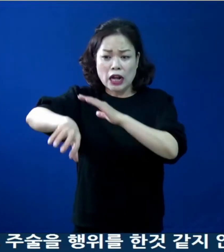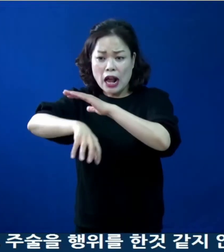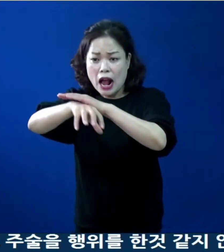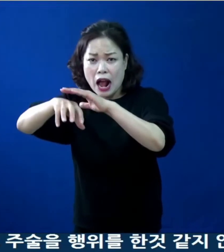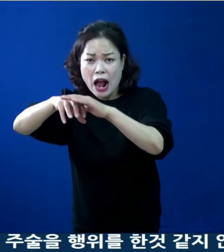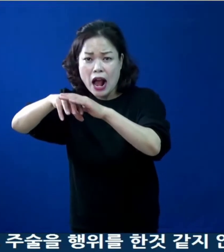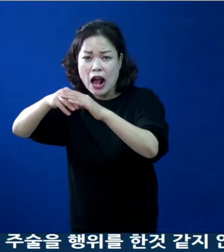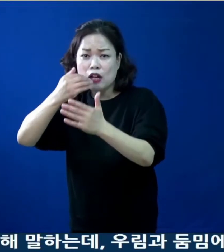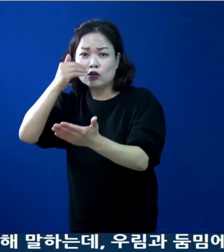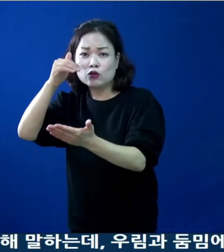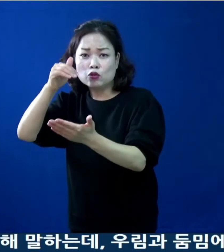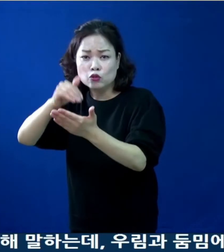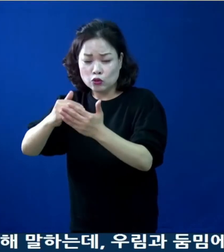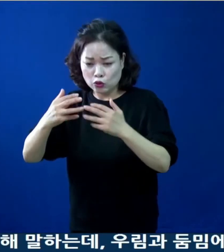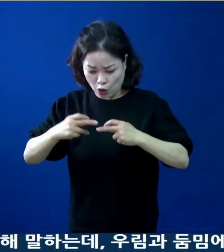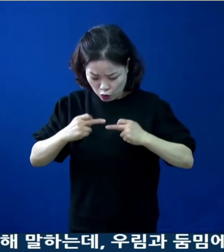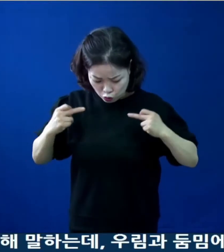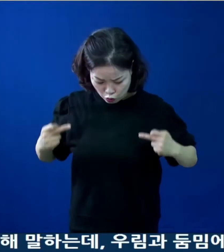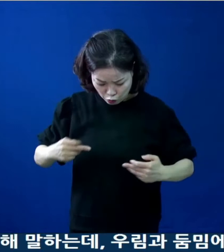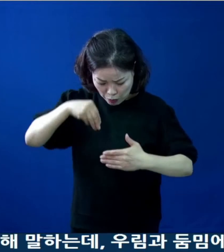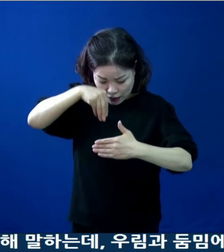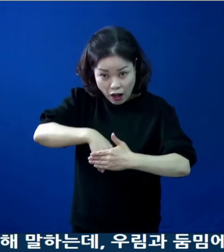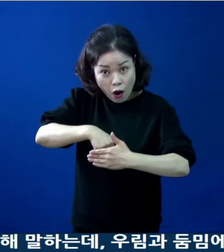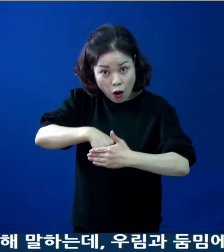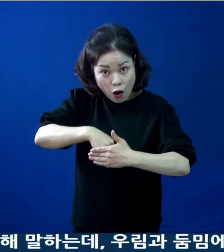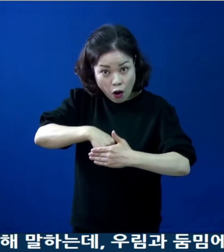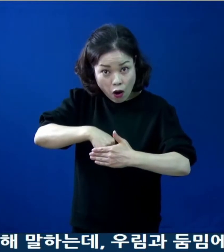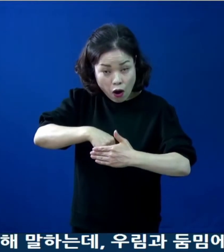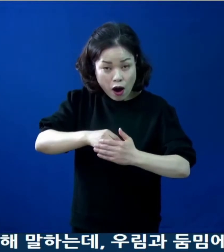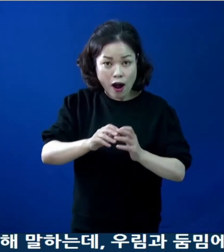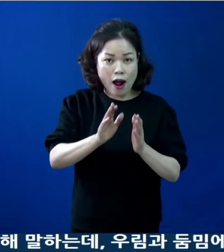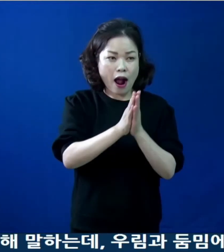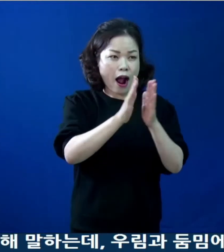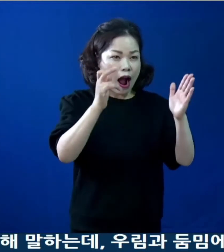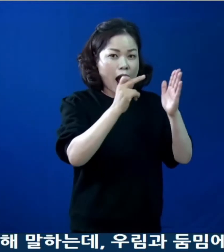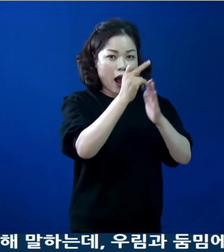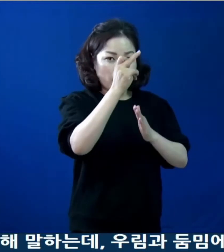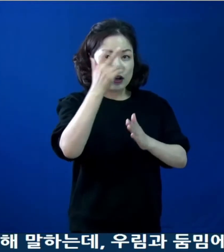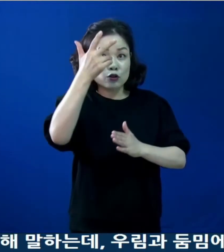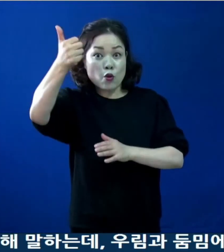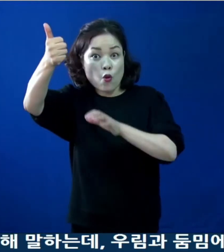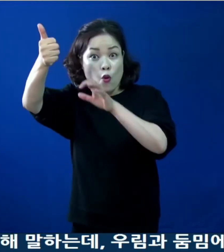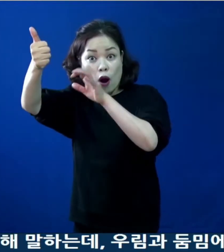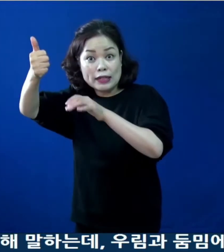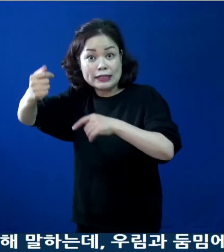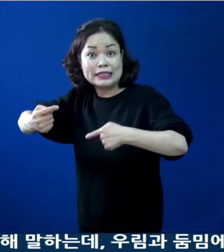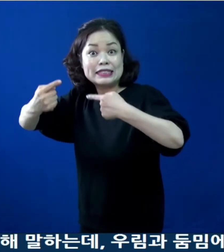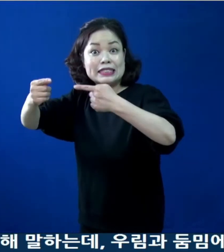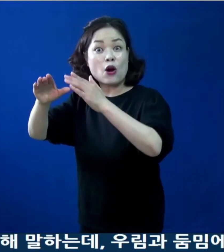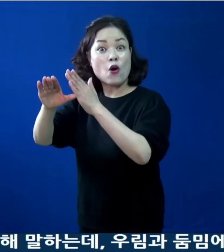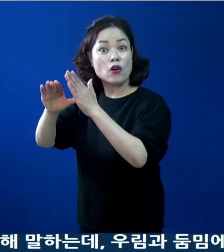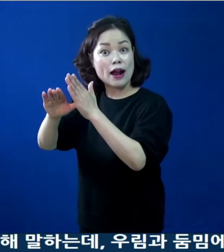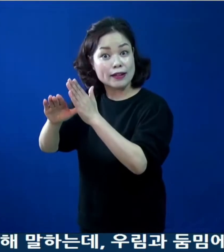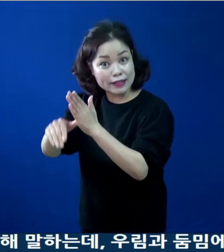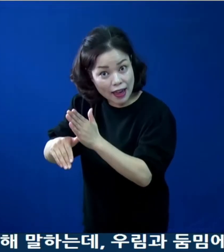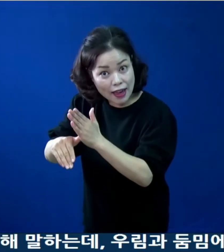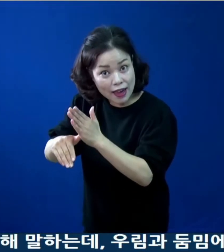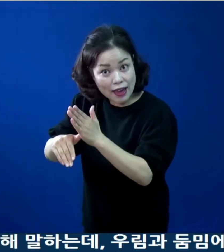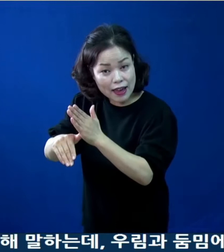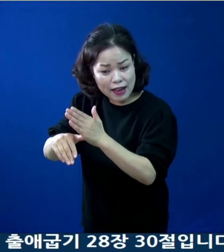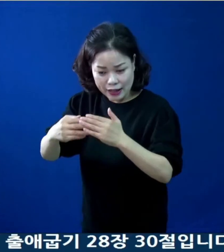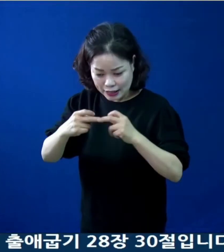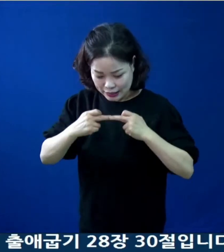둠밈을 판결 흉패 안에 넣어 아론이 여호와 앞에 들어갈 때에